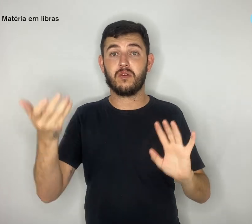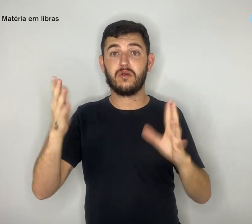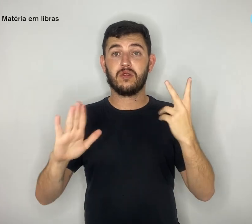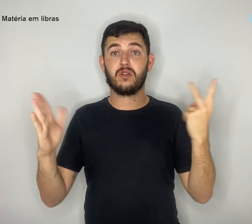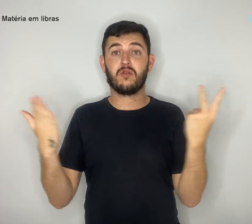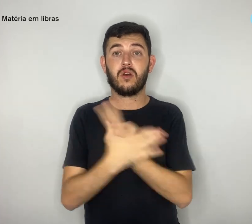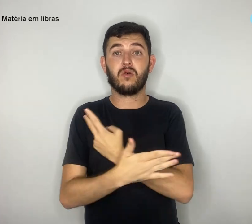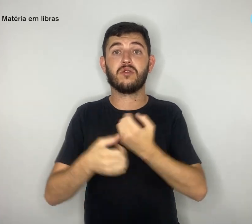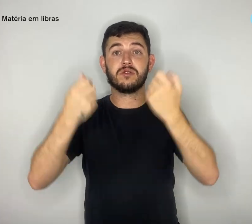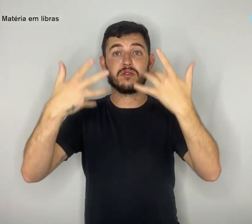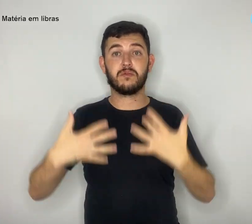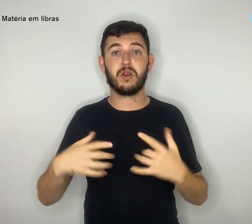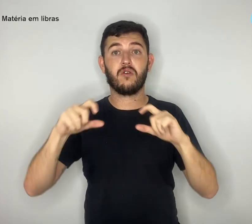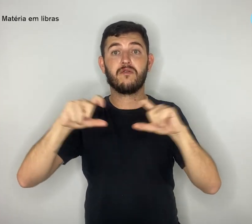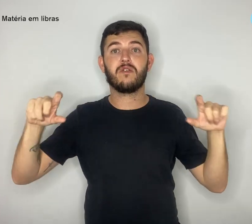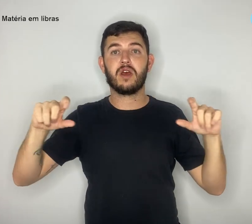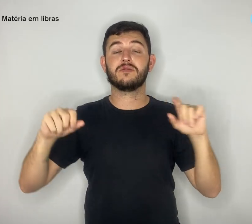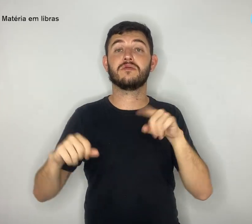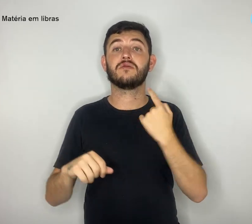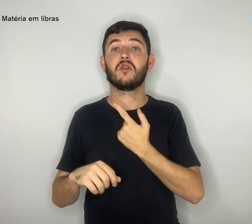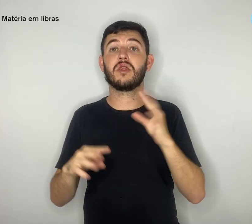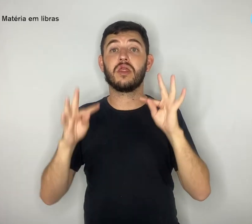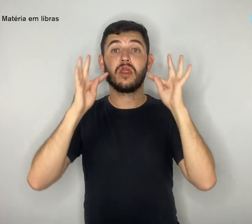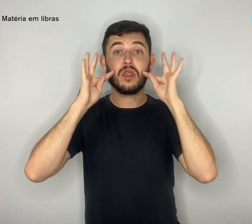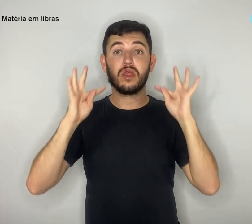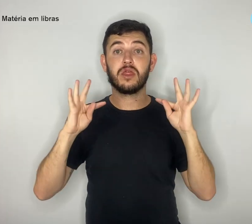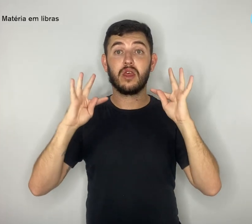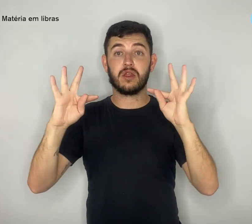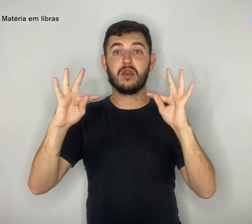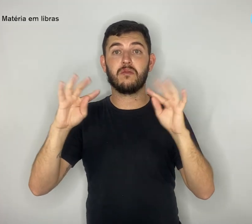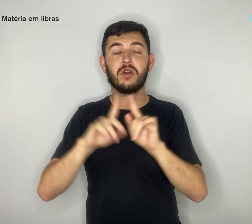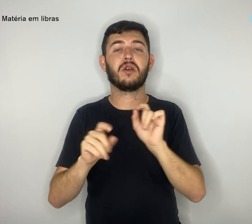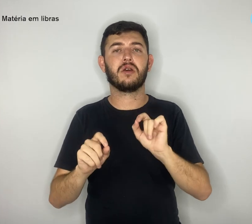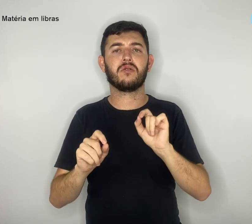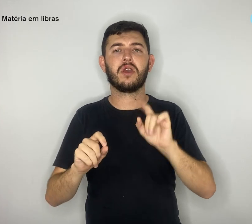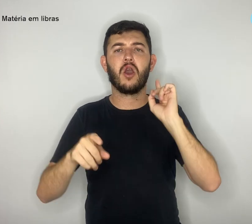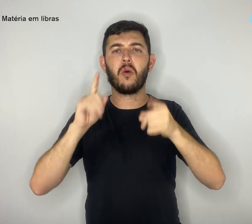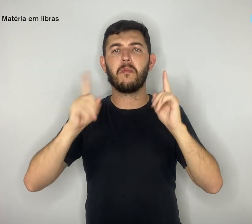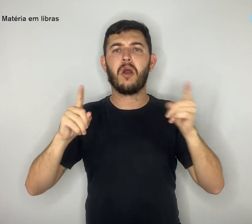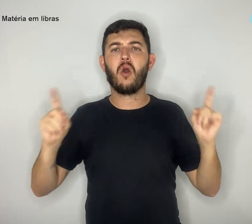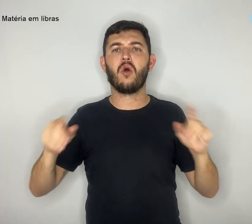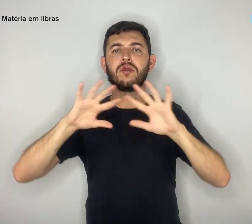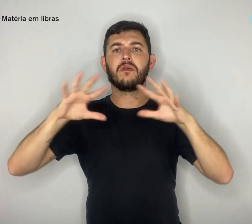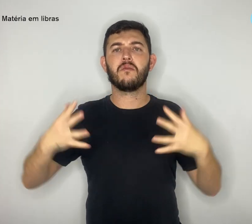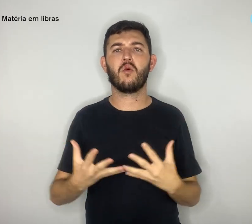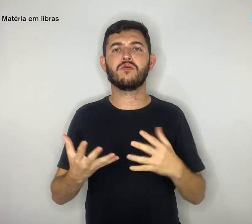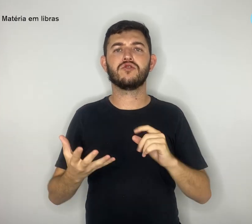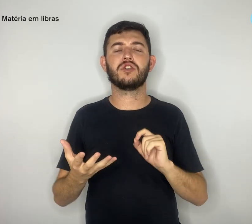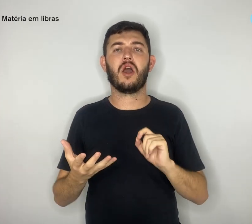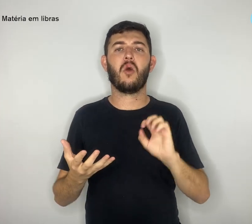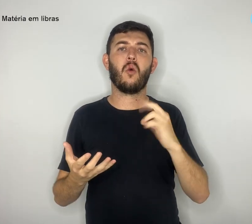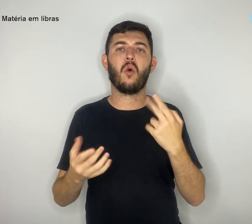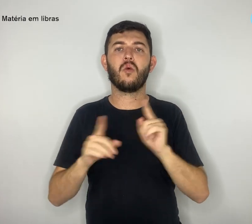"Estamos testemunhando o nascimento de uma ordem mundial, um sistema multipolar mais